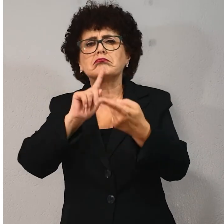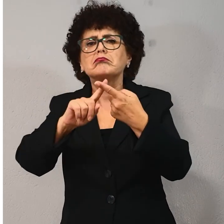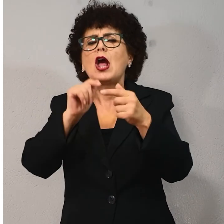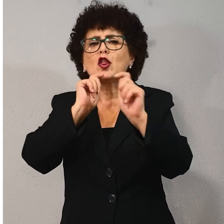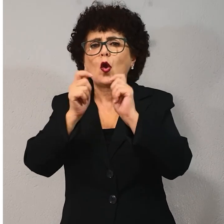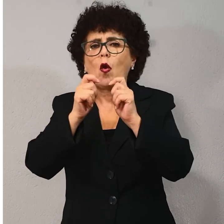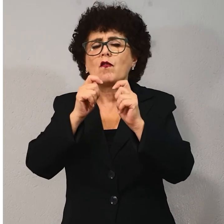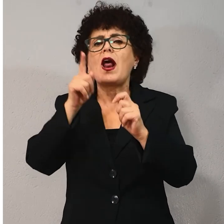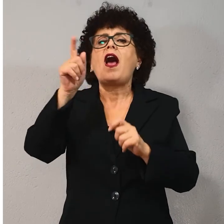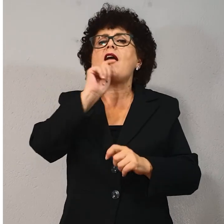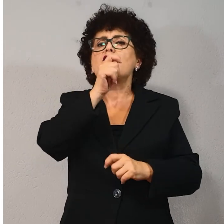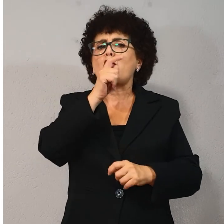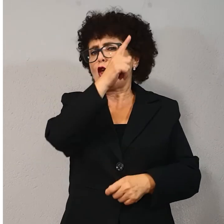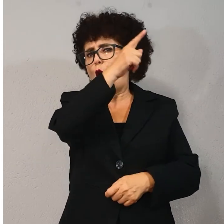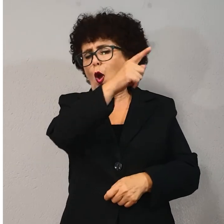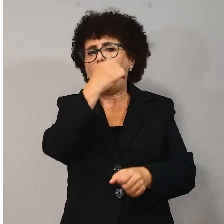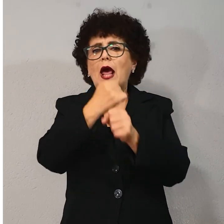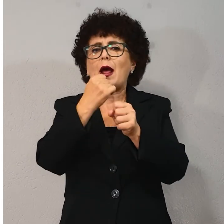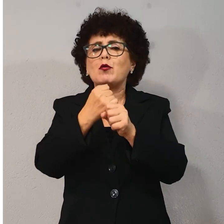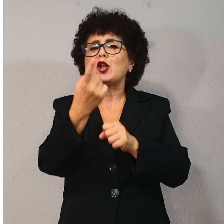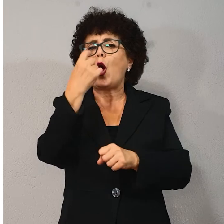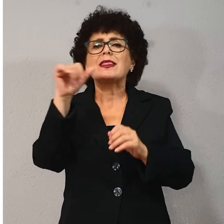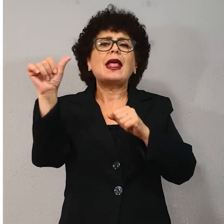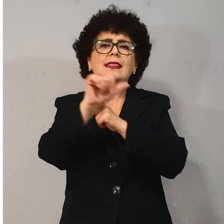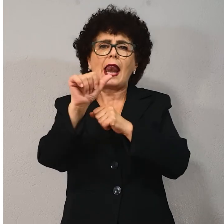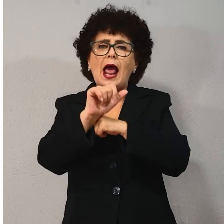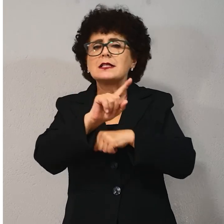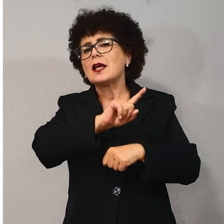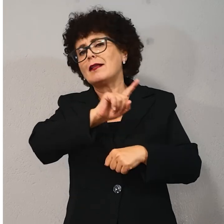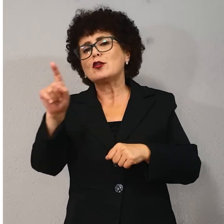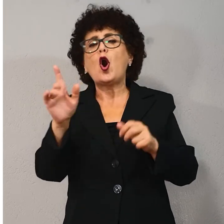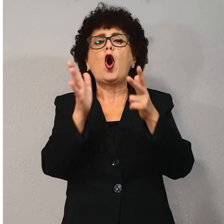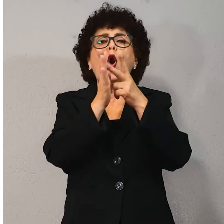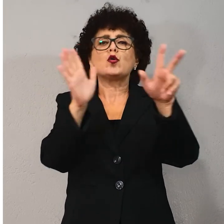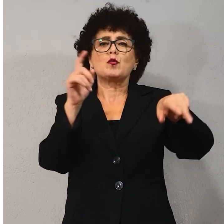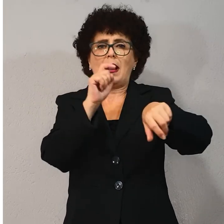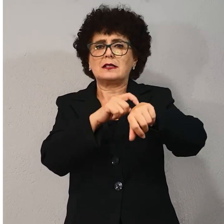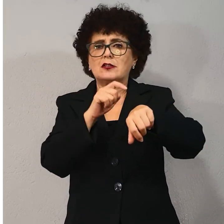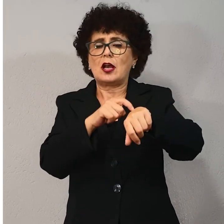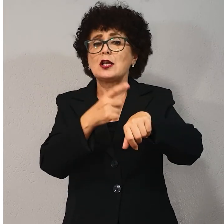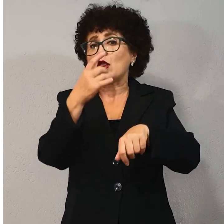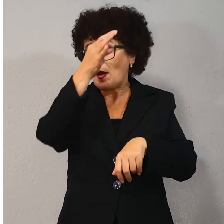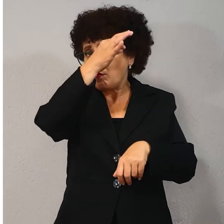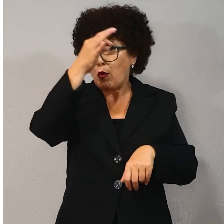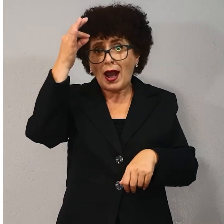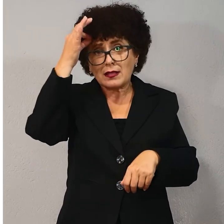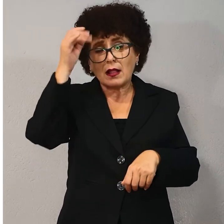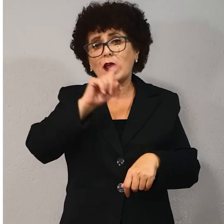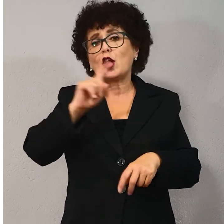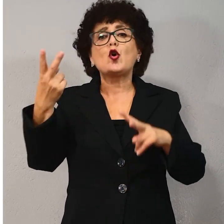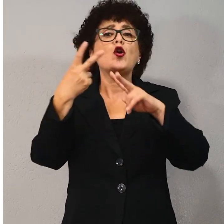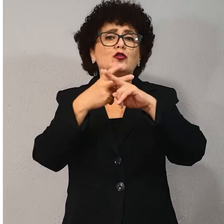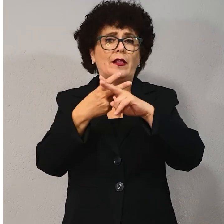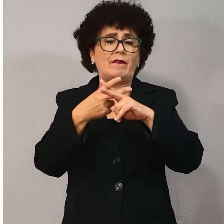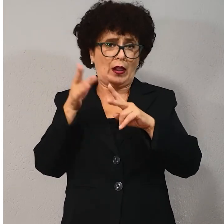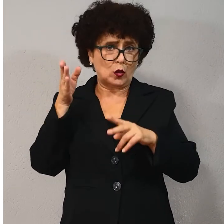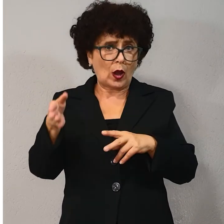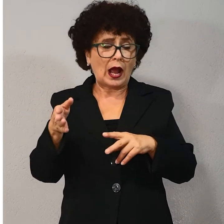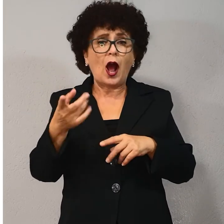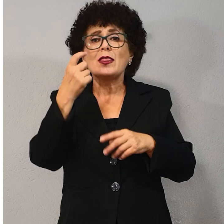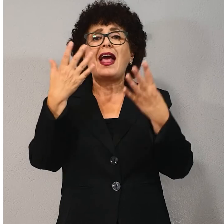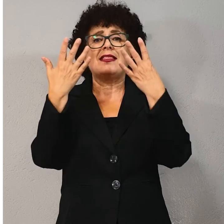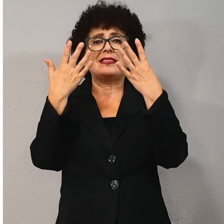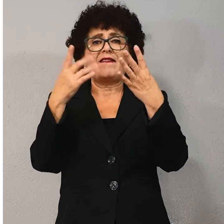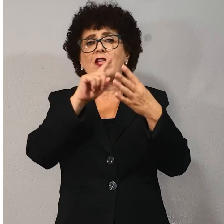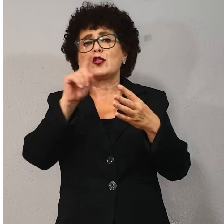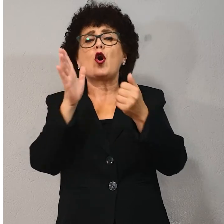Младинскиот центар Водно работи од 11 до 18 часот од понеделник до четврток и од